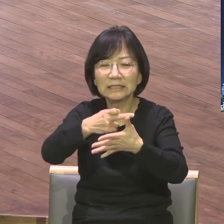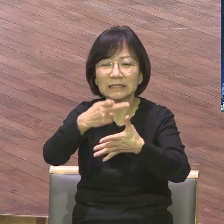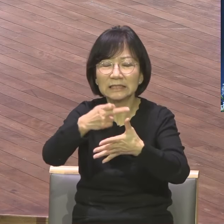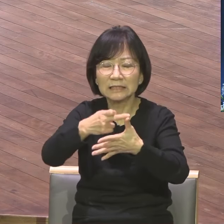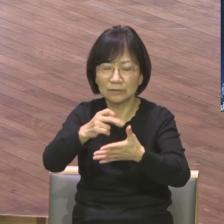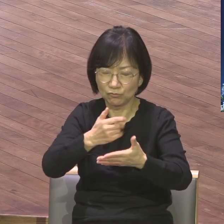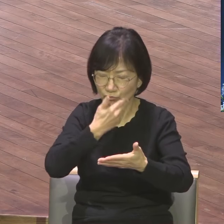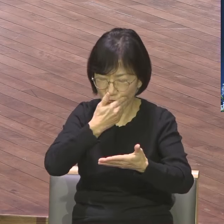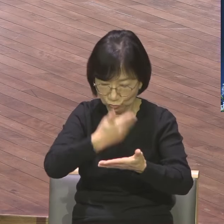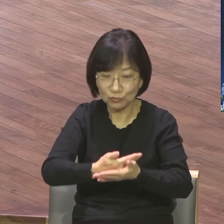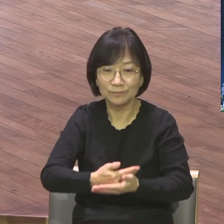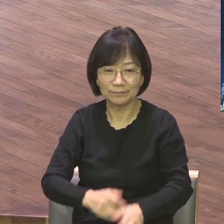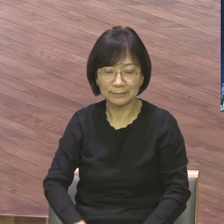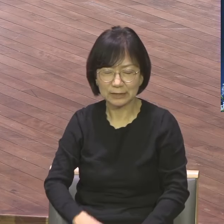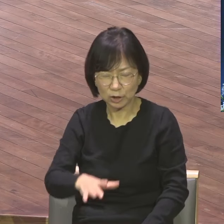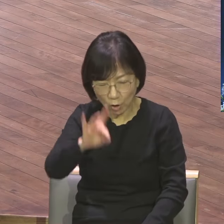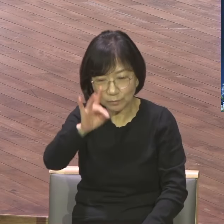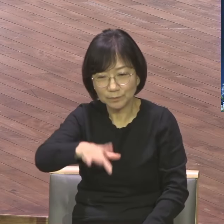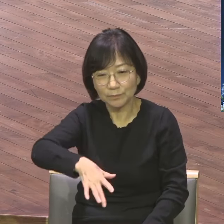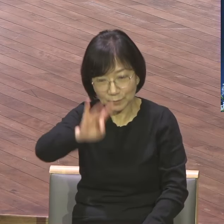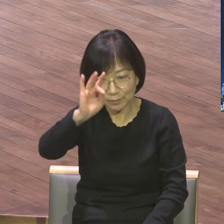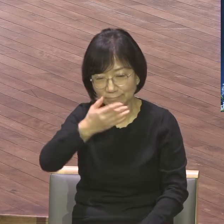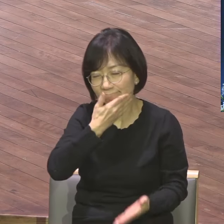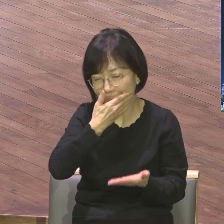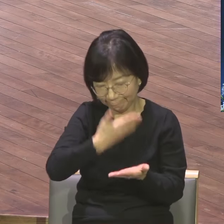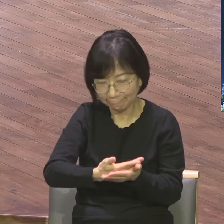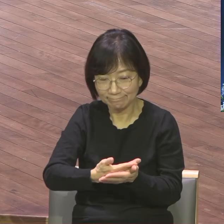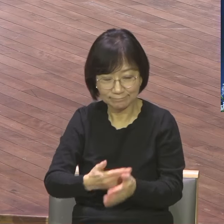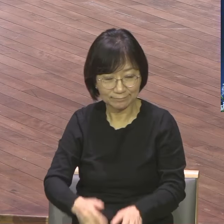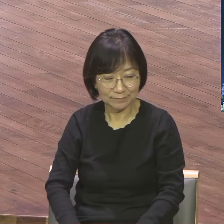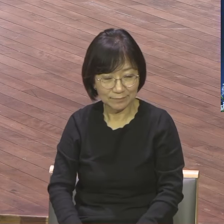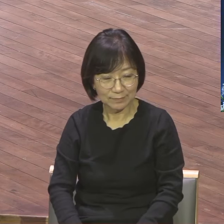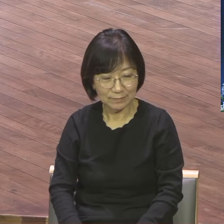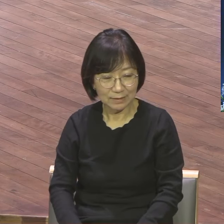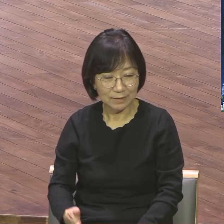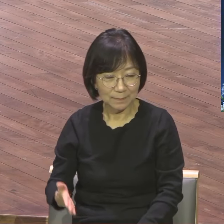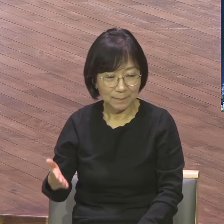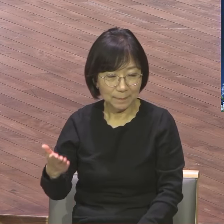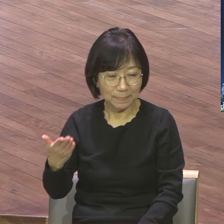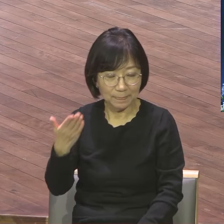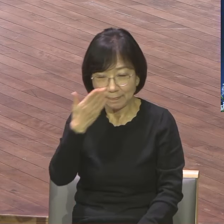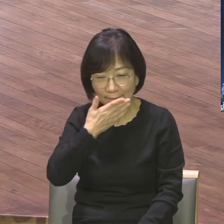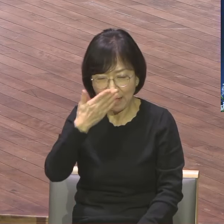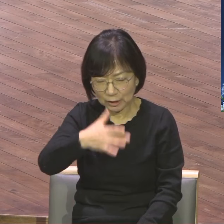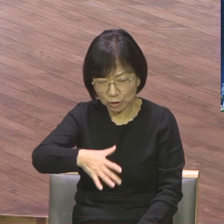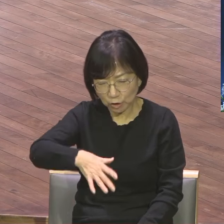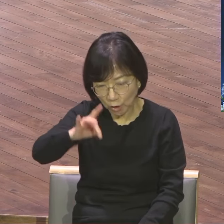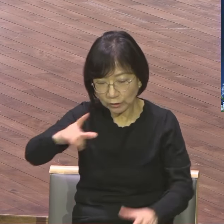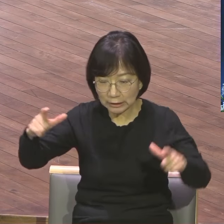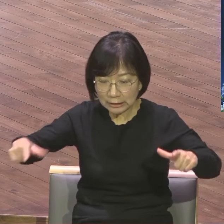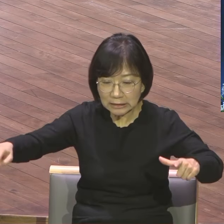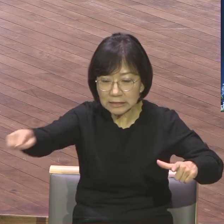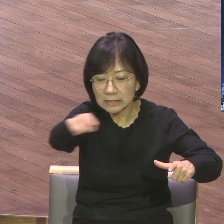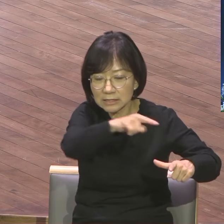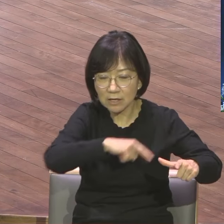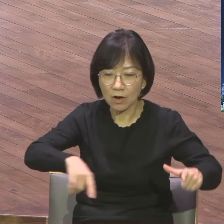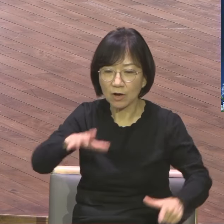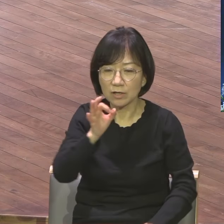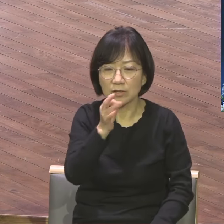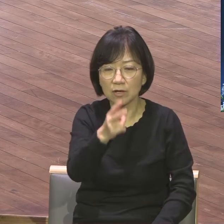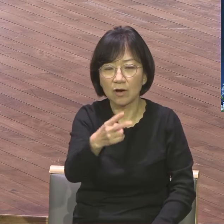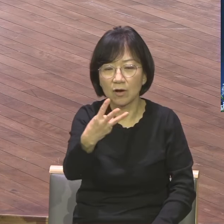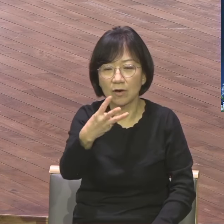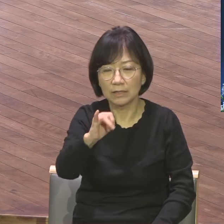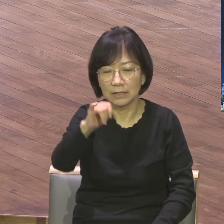가나안의 모든 것을 너에게 주겠지만 가나안의 첫 성 여리고 성은 내 것이기 때문에 정복할